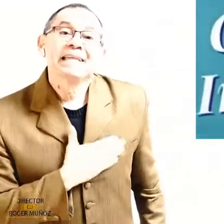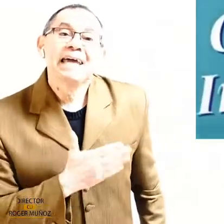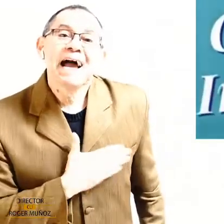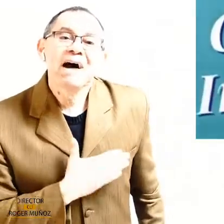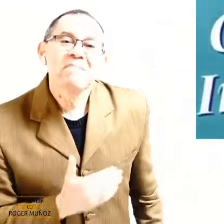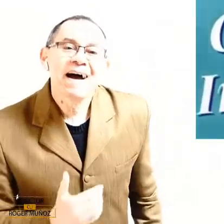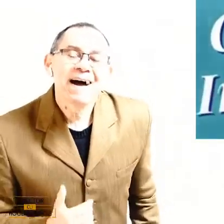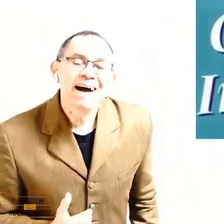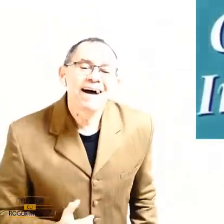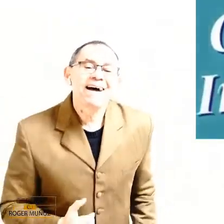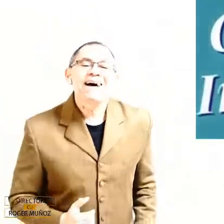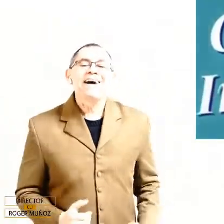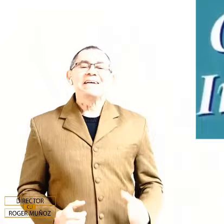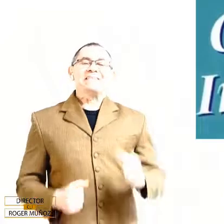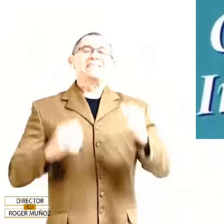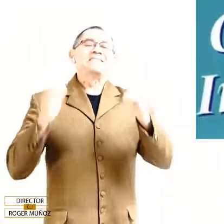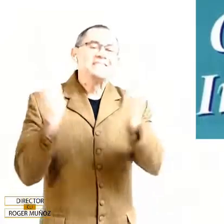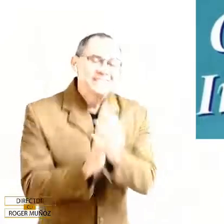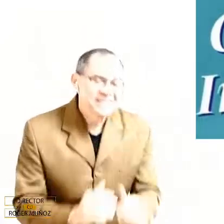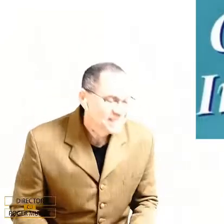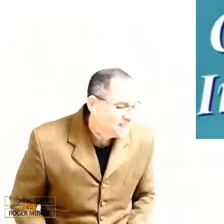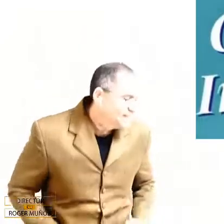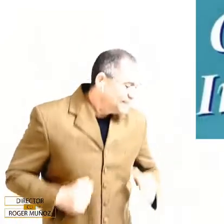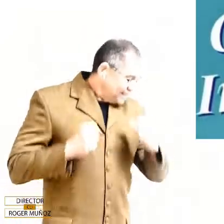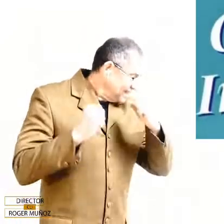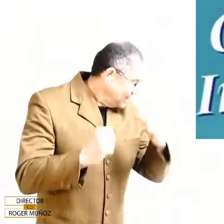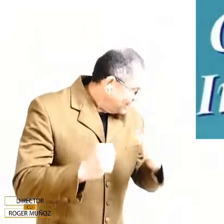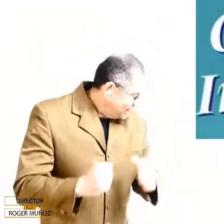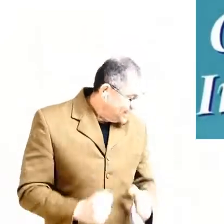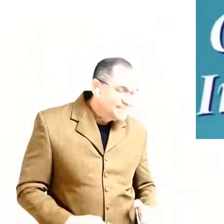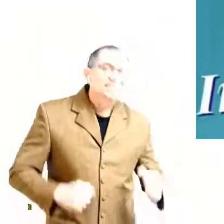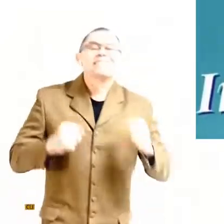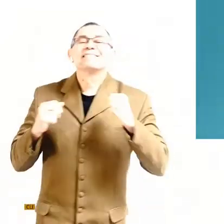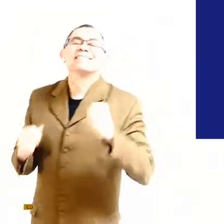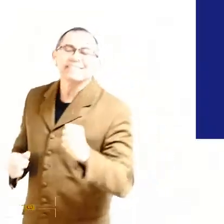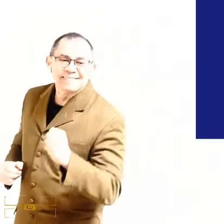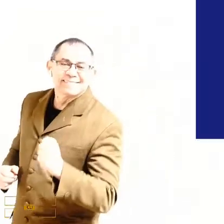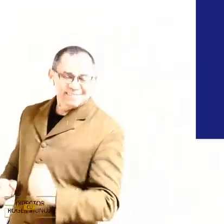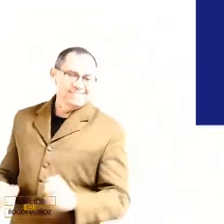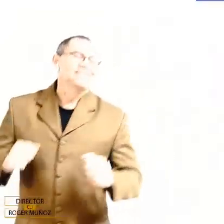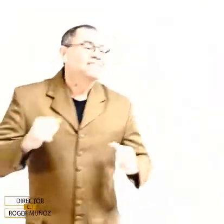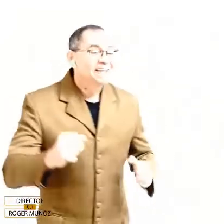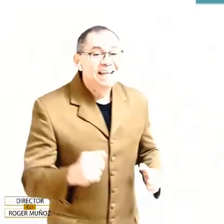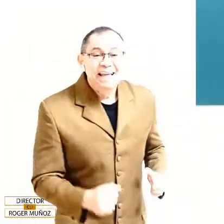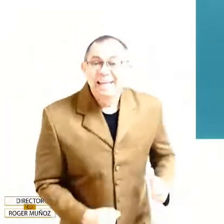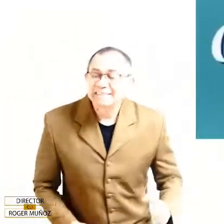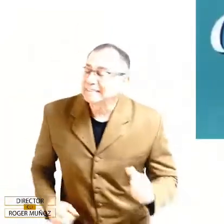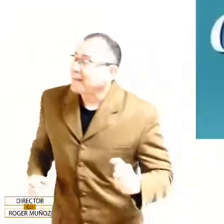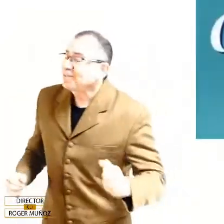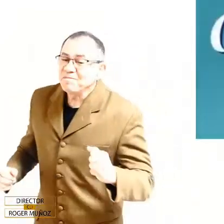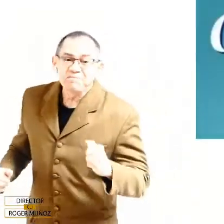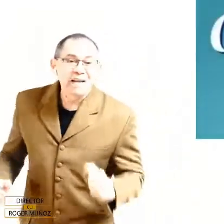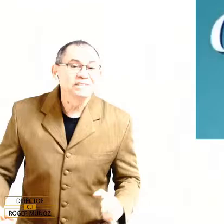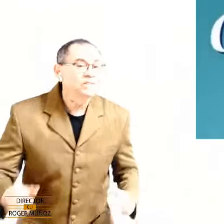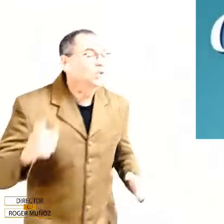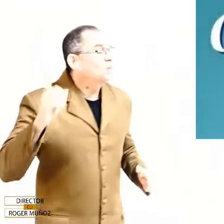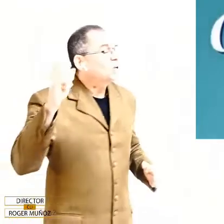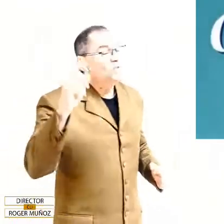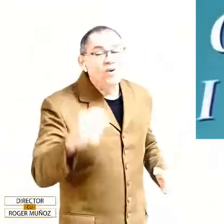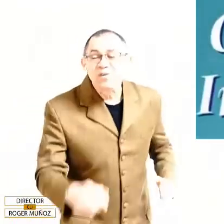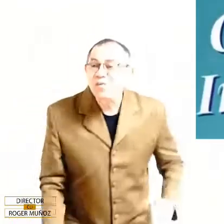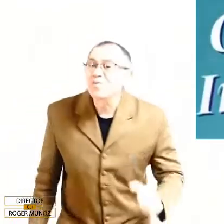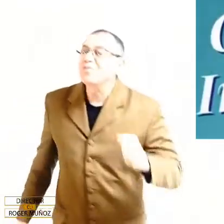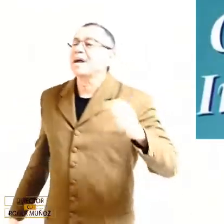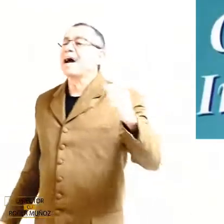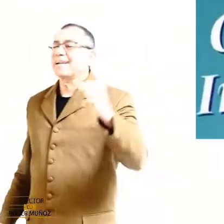Porque te ama. Cristo libera internacional, se está expandiendo en